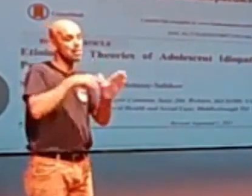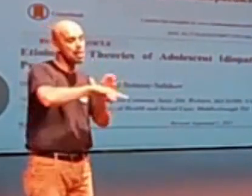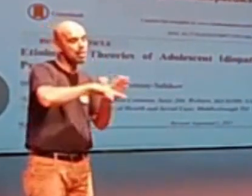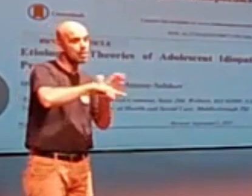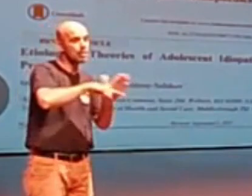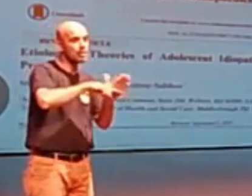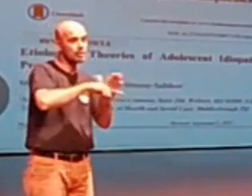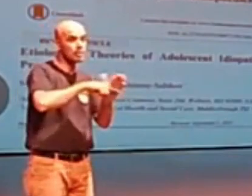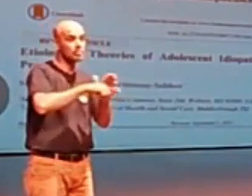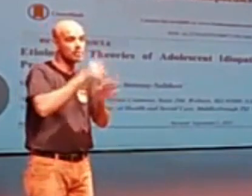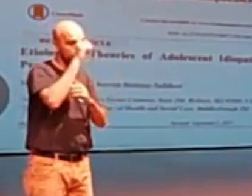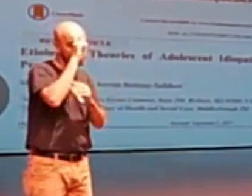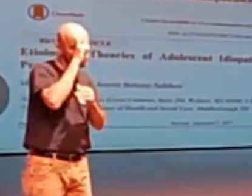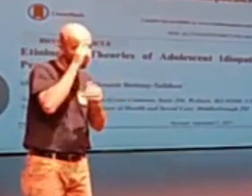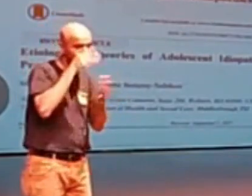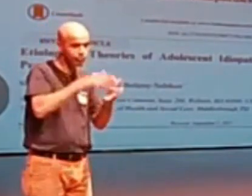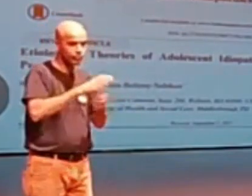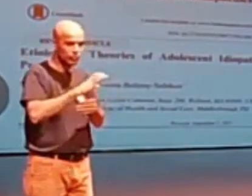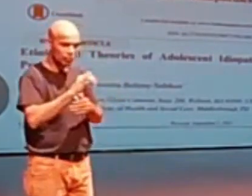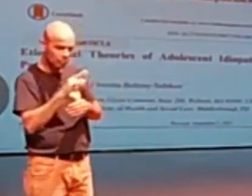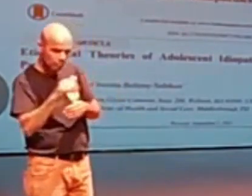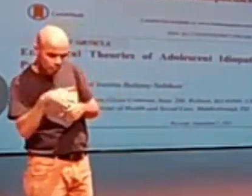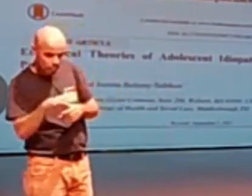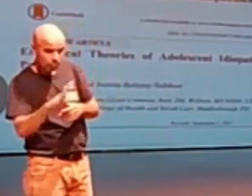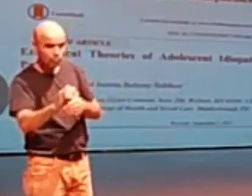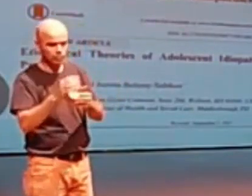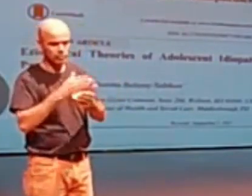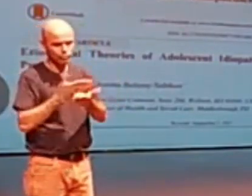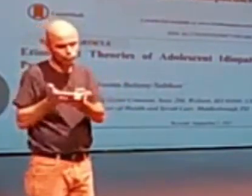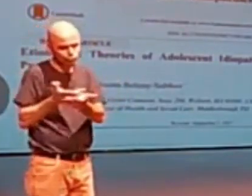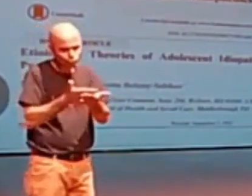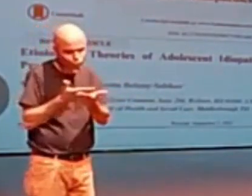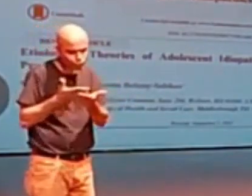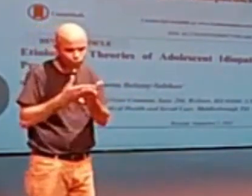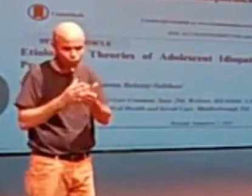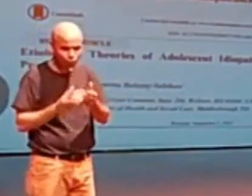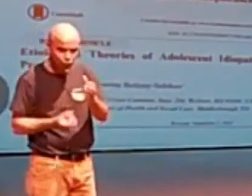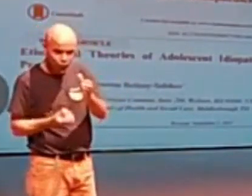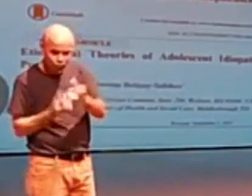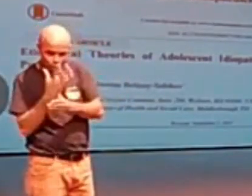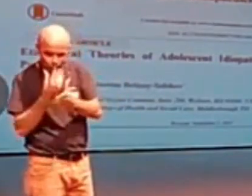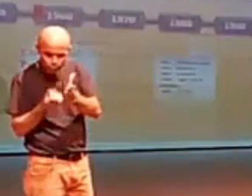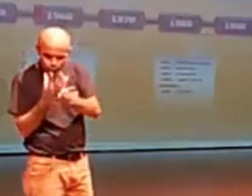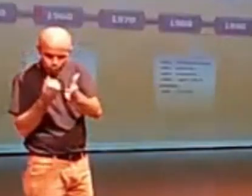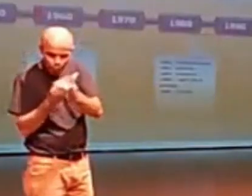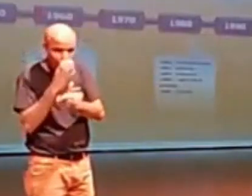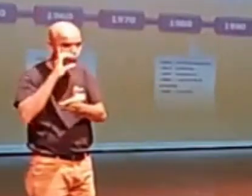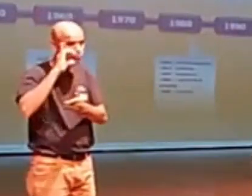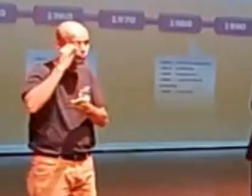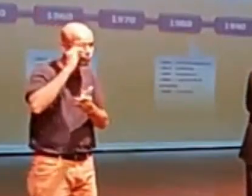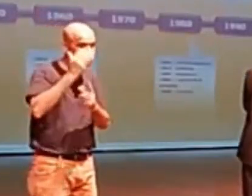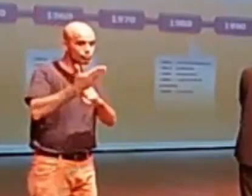bem interessantes, né? Quando o clínico começa a se dedicar a desenvolver ciência, nos ajuda bastante.